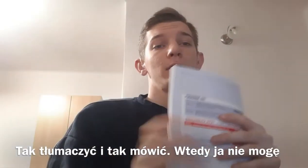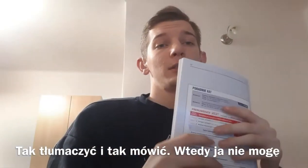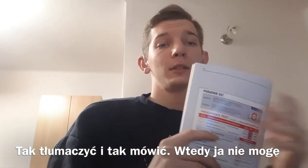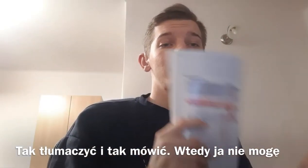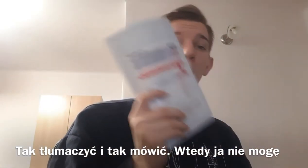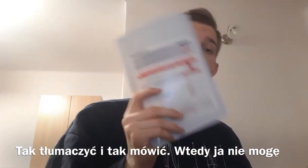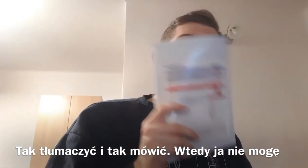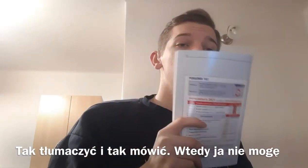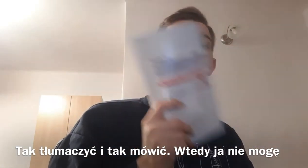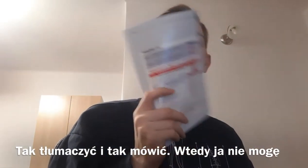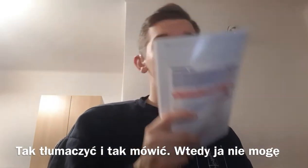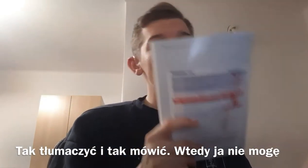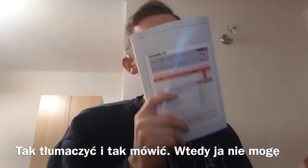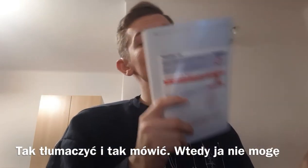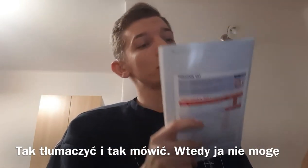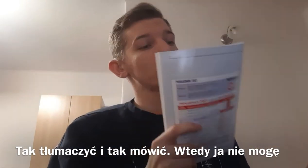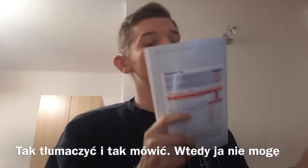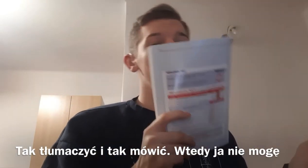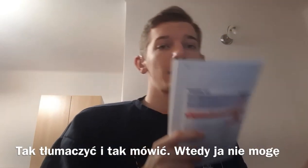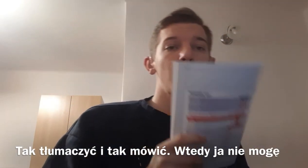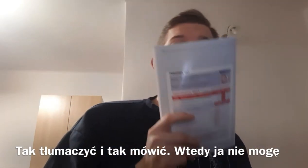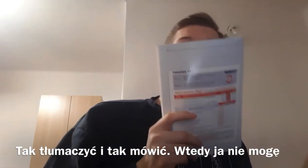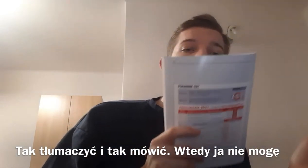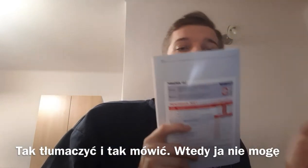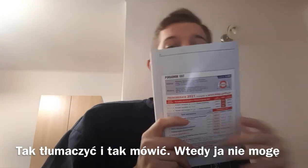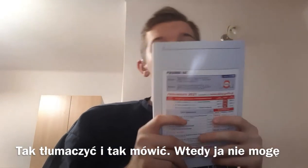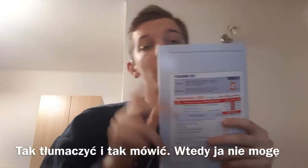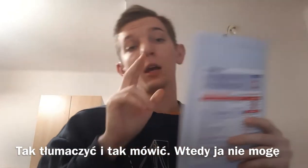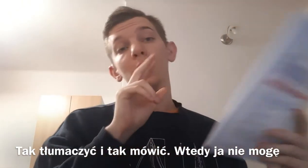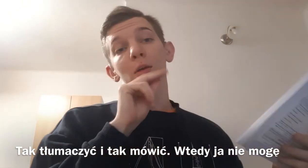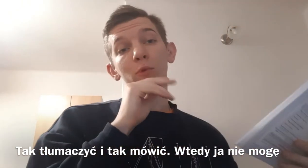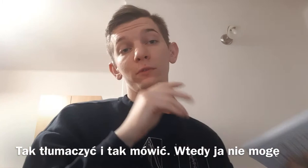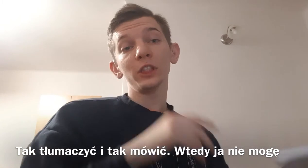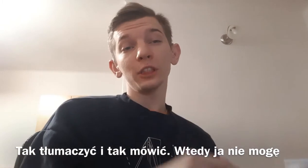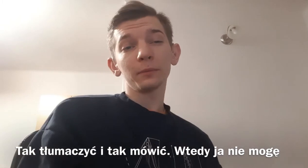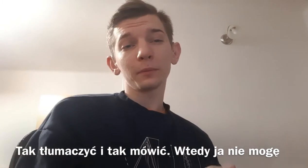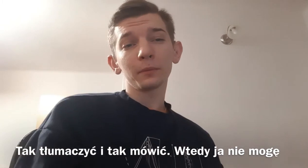I tak tłumaczyć i czytać i mówić.